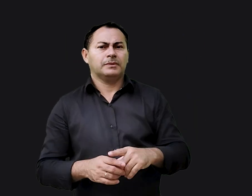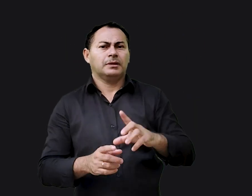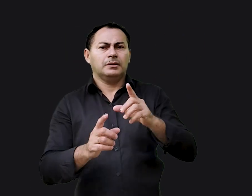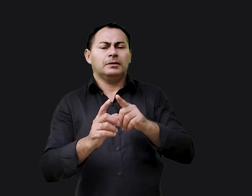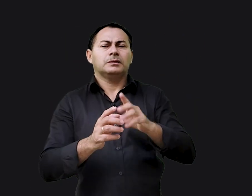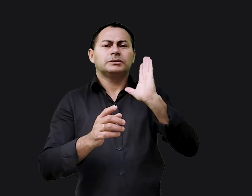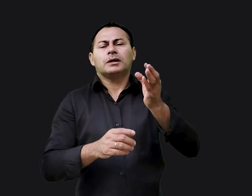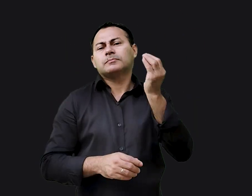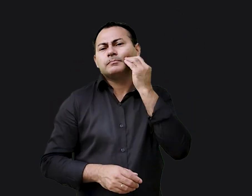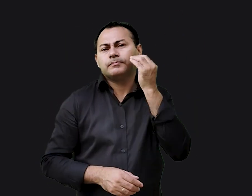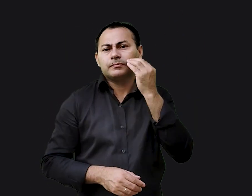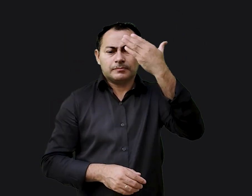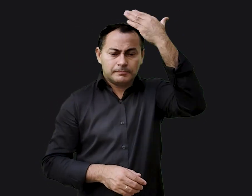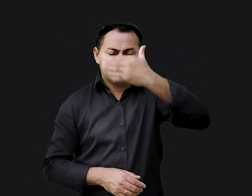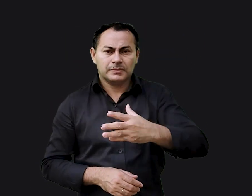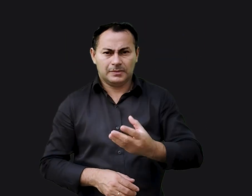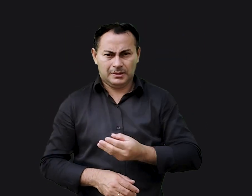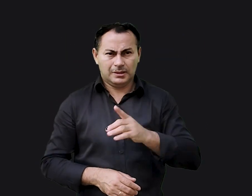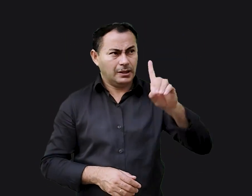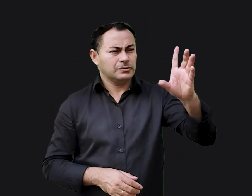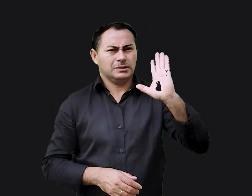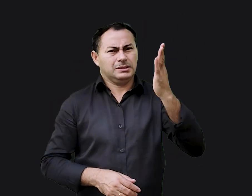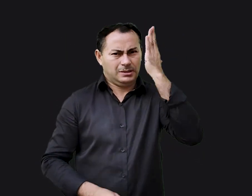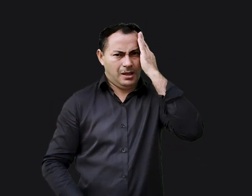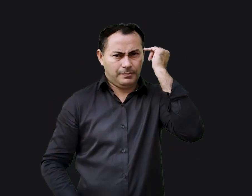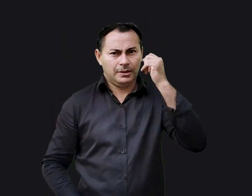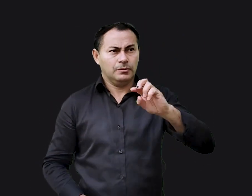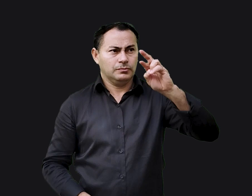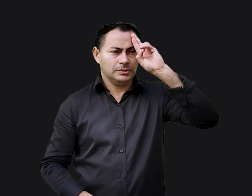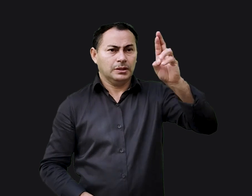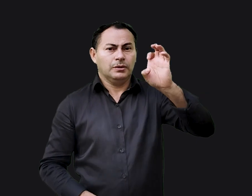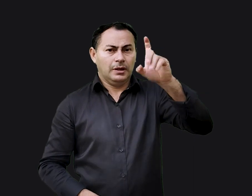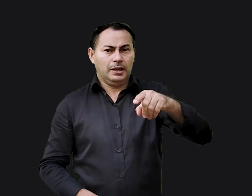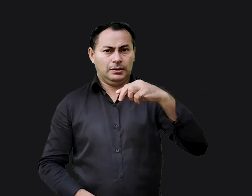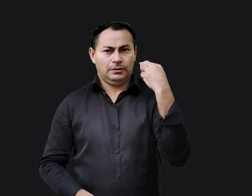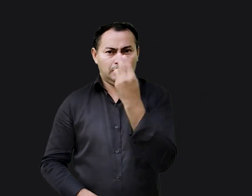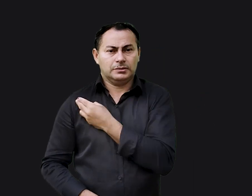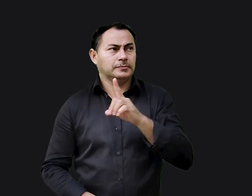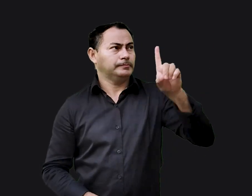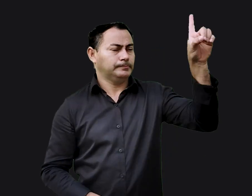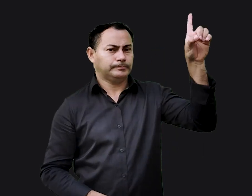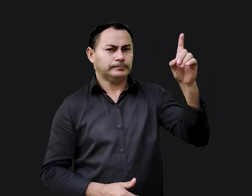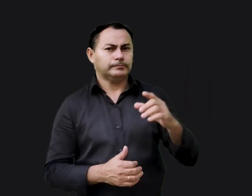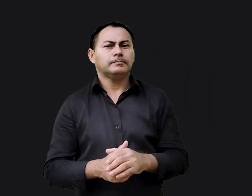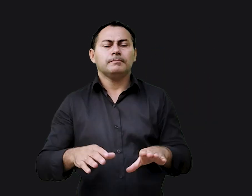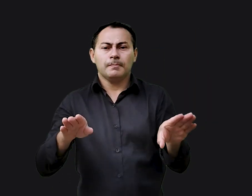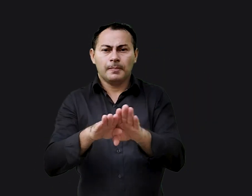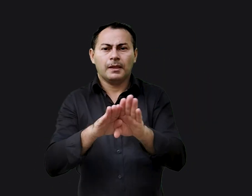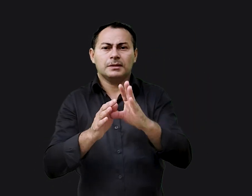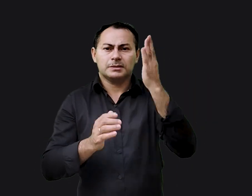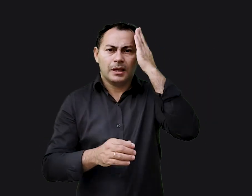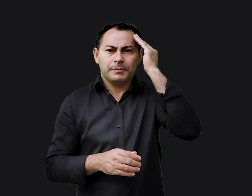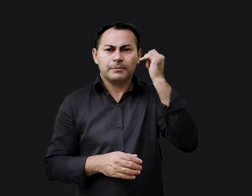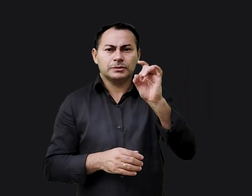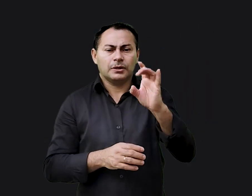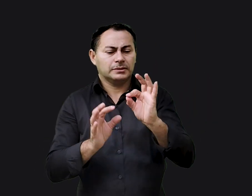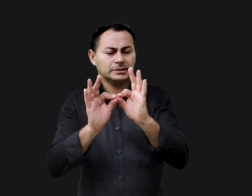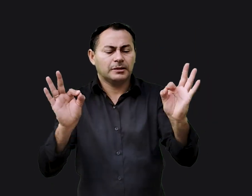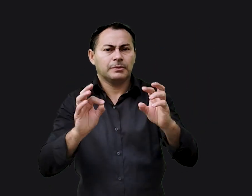aquele que já experimentou a presença de Deus sabe disso O senhor é nosso Deus também saberão que somos